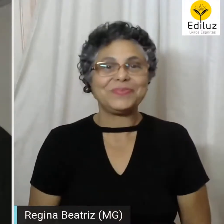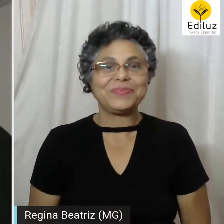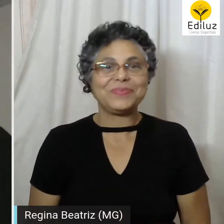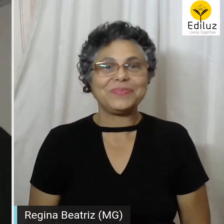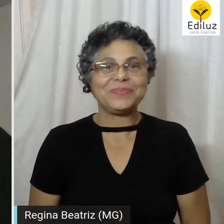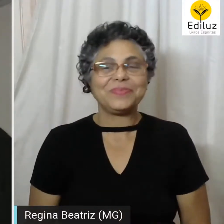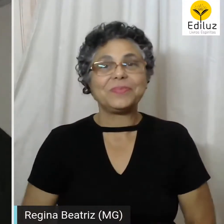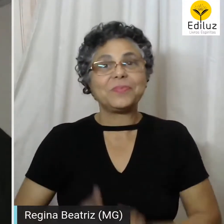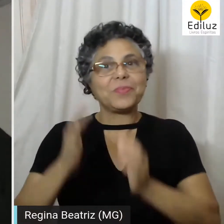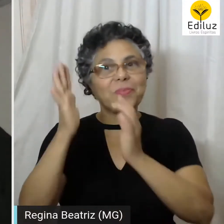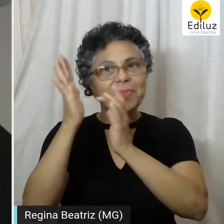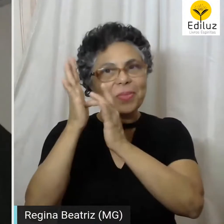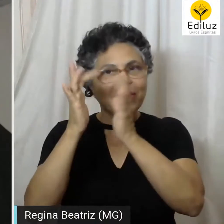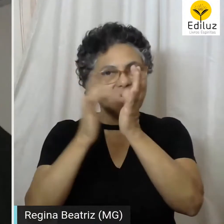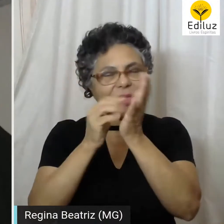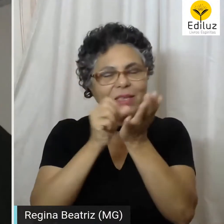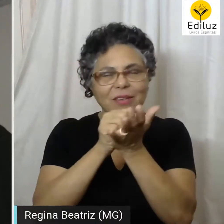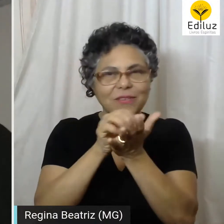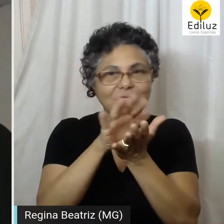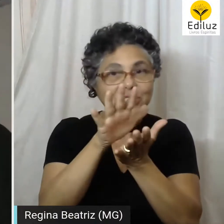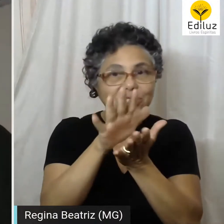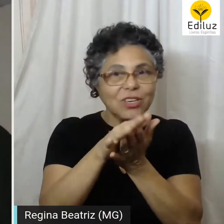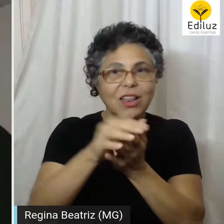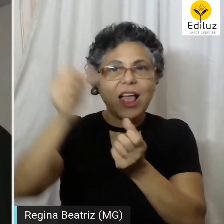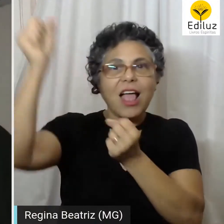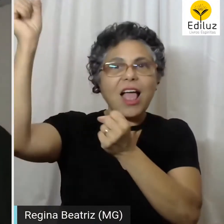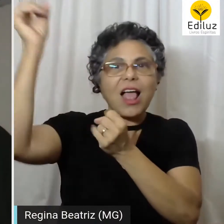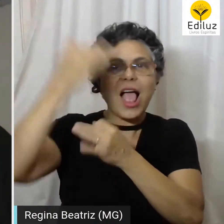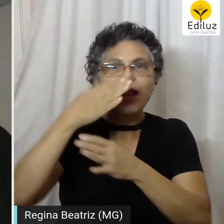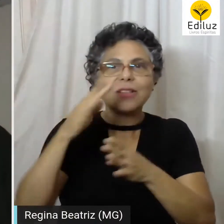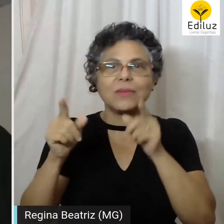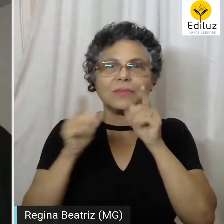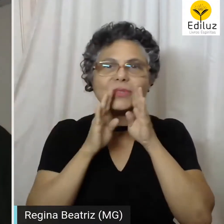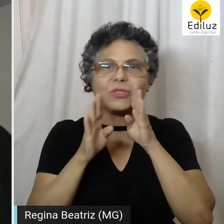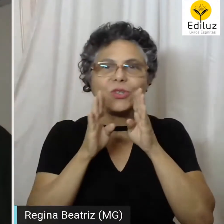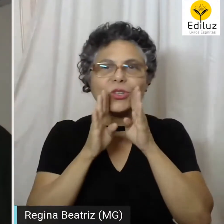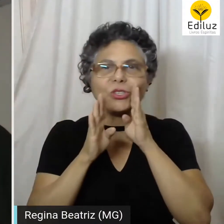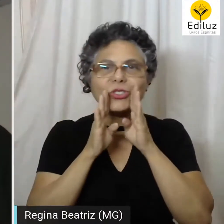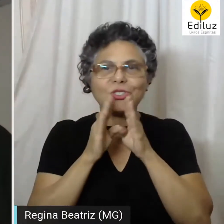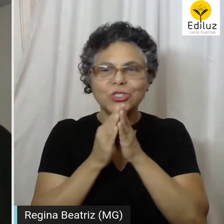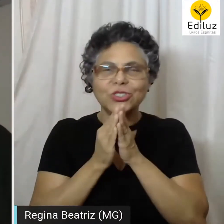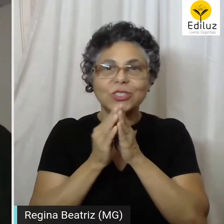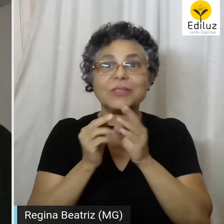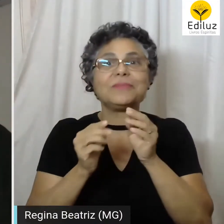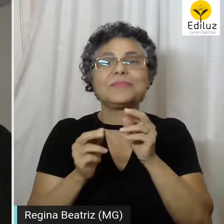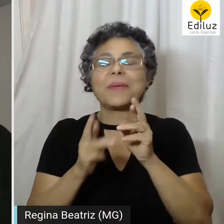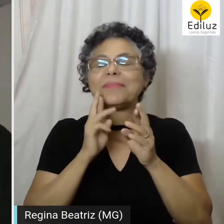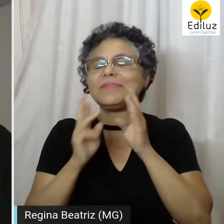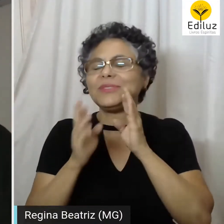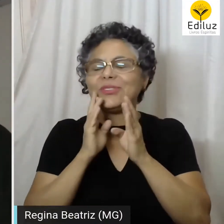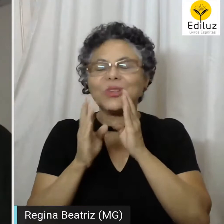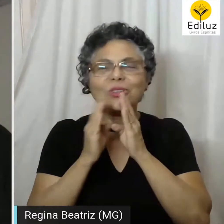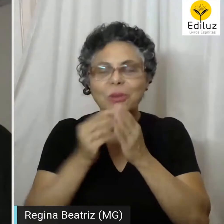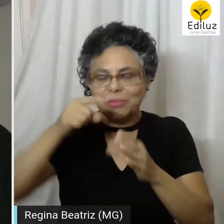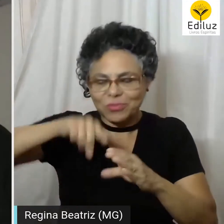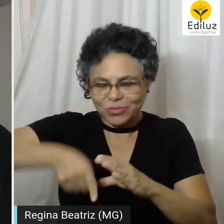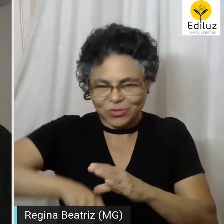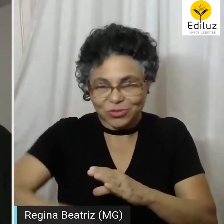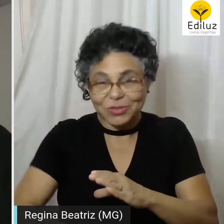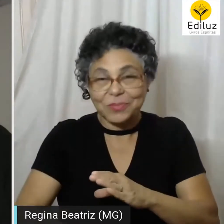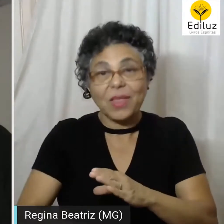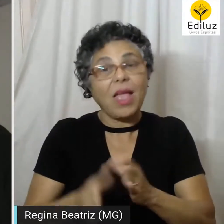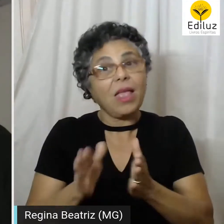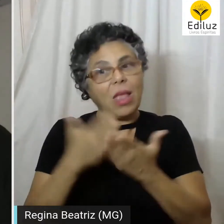Jesus e o Evangelho à luz da psicologia profunda. O estudo de hoje